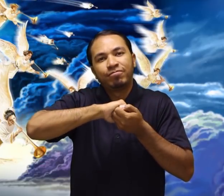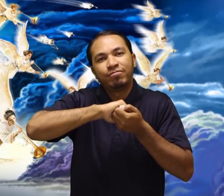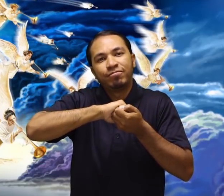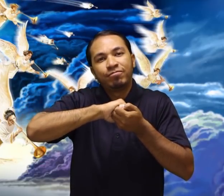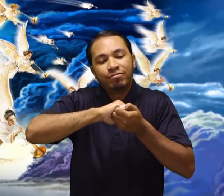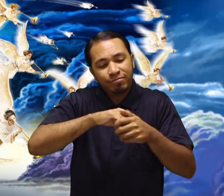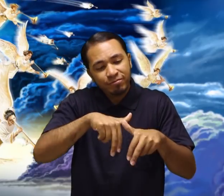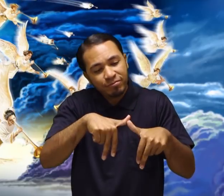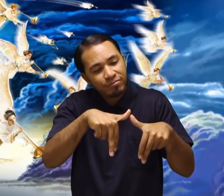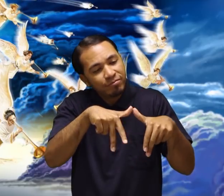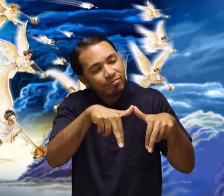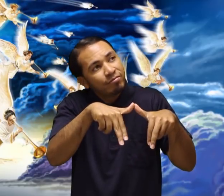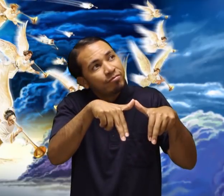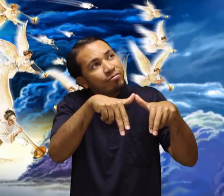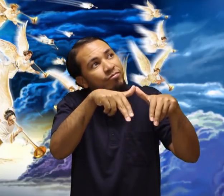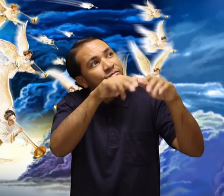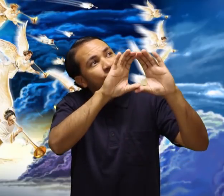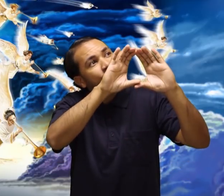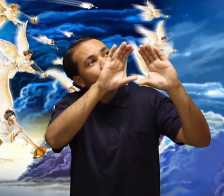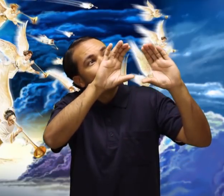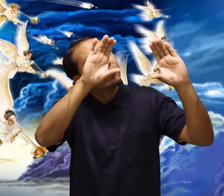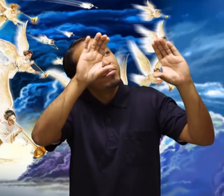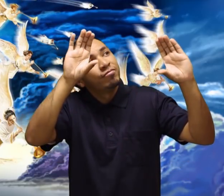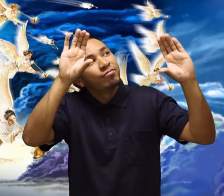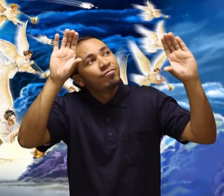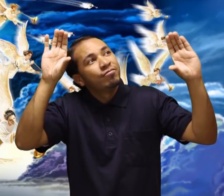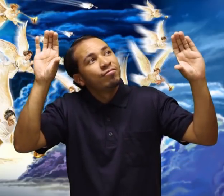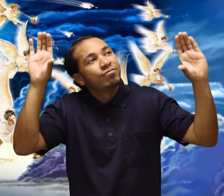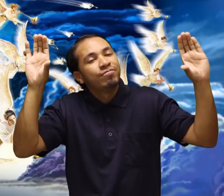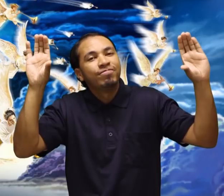recebê-lo de mãos dadas e subir ao céu com Cristo.